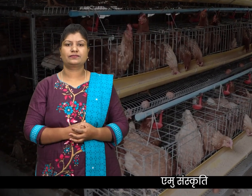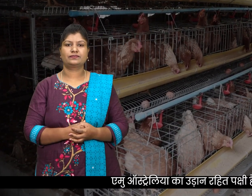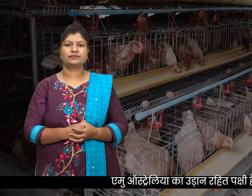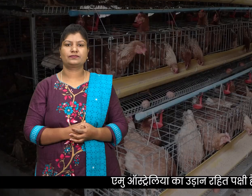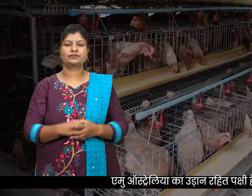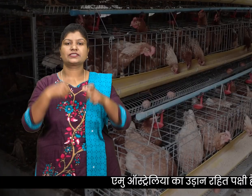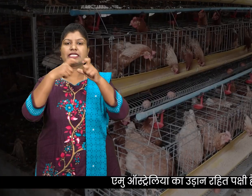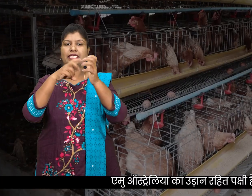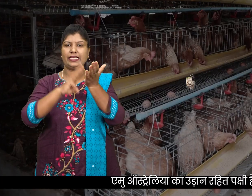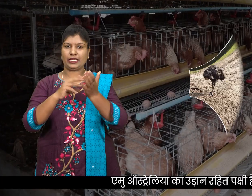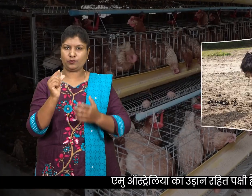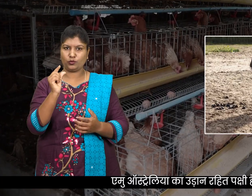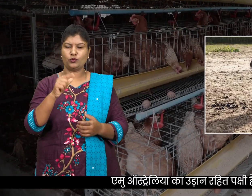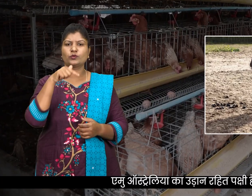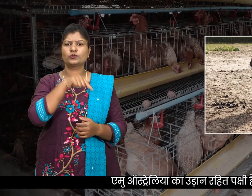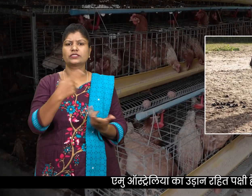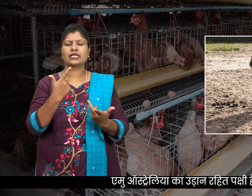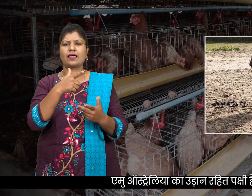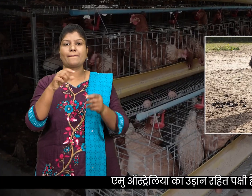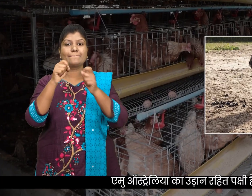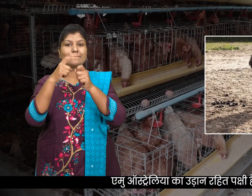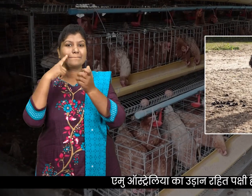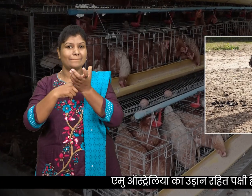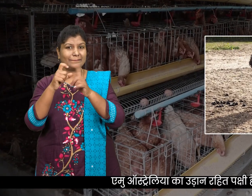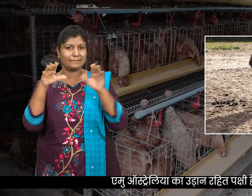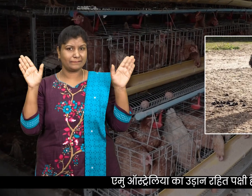एमू ऑस्ट्रेलिया का उड़ान रहित पक्षी है।